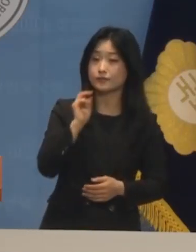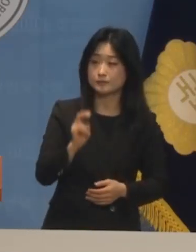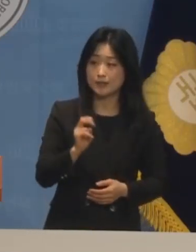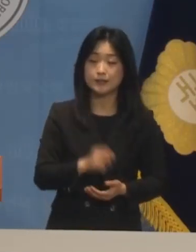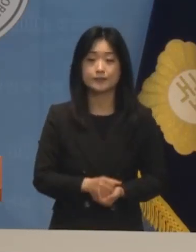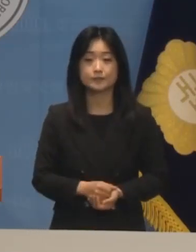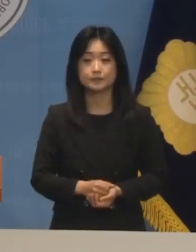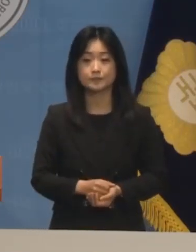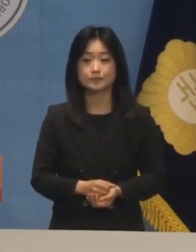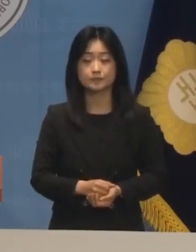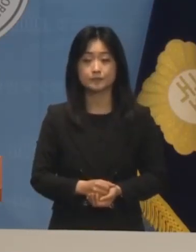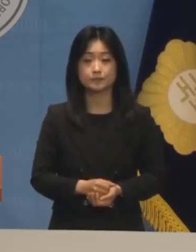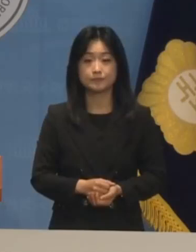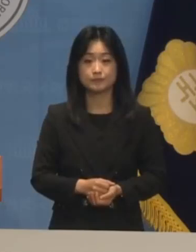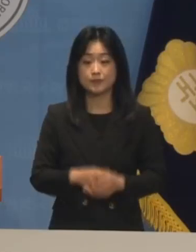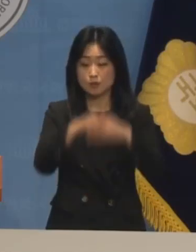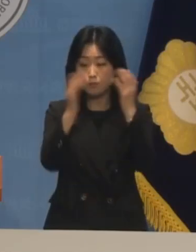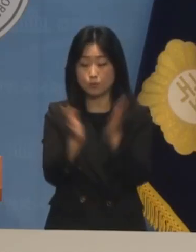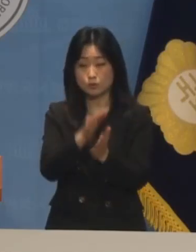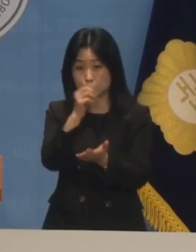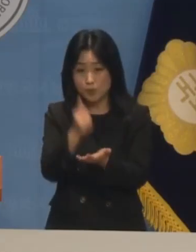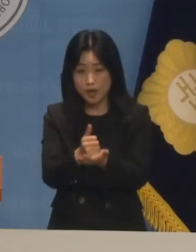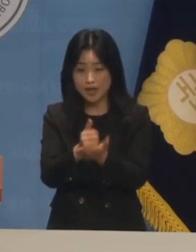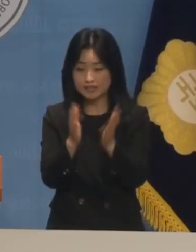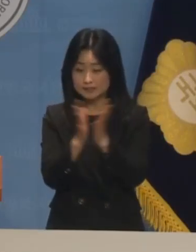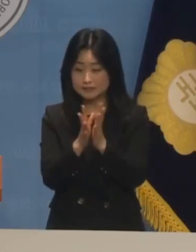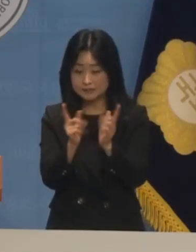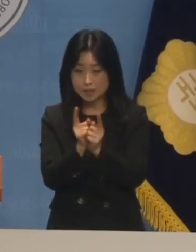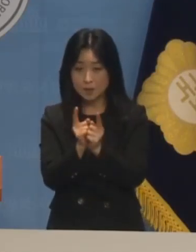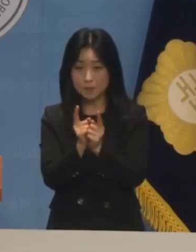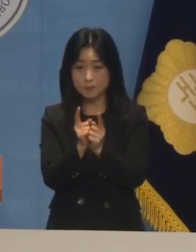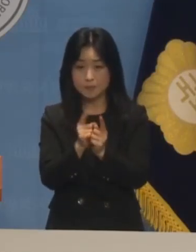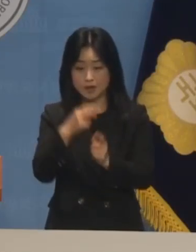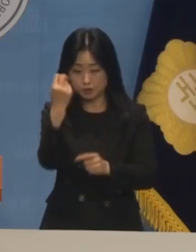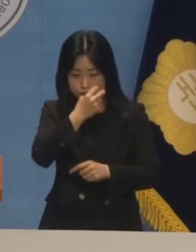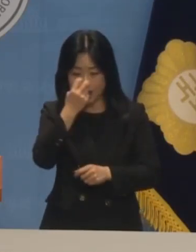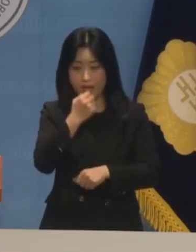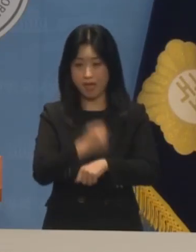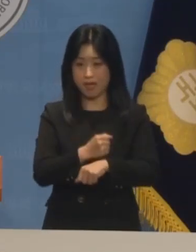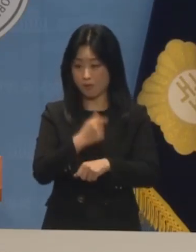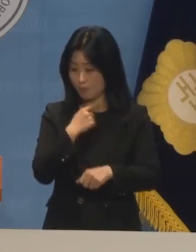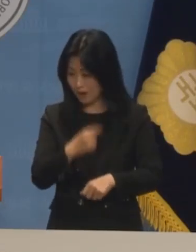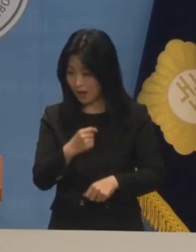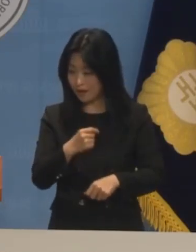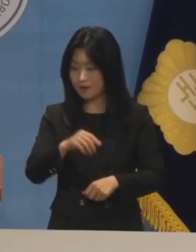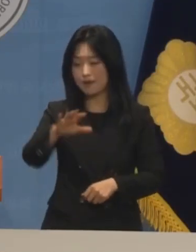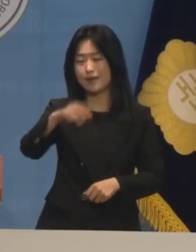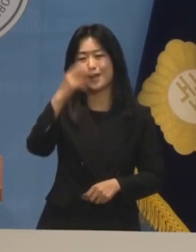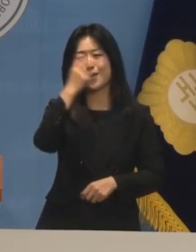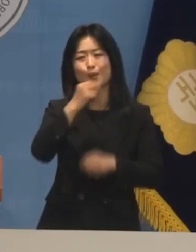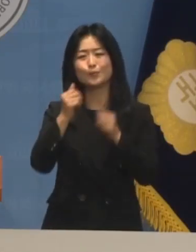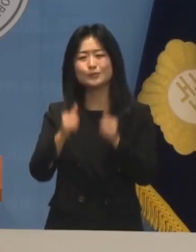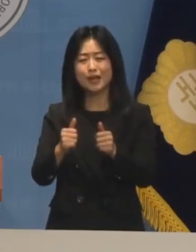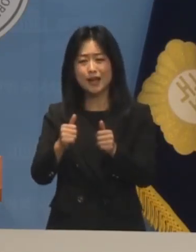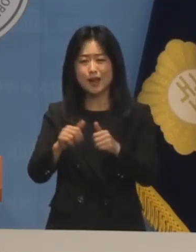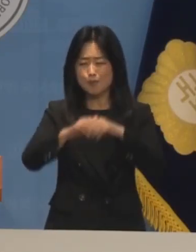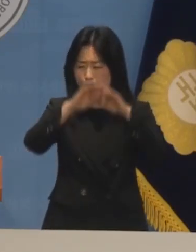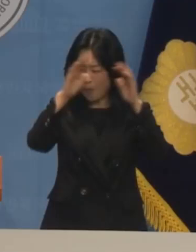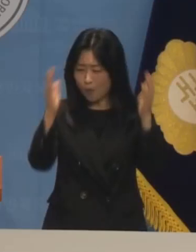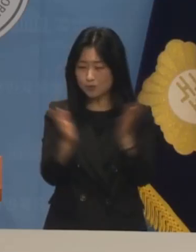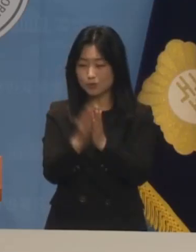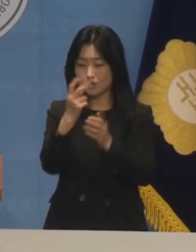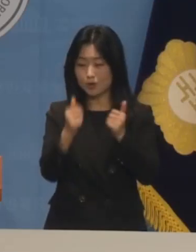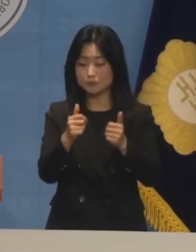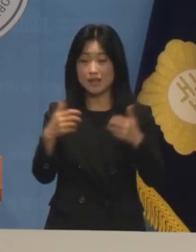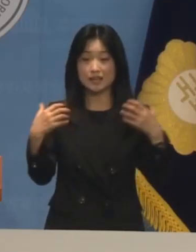마찬가지입니다. 모든 범죄를 직접 관련성이 있는 범죄라고 우길 거면 차라리 검찰은 모든 검찰청에